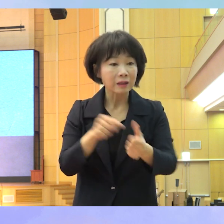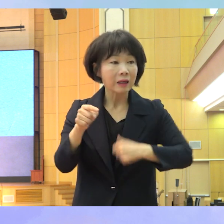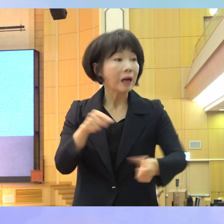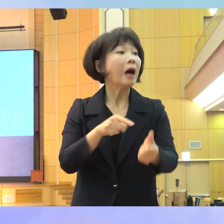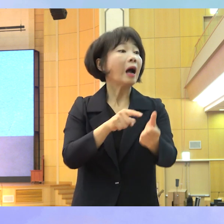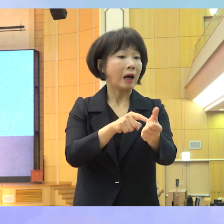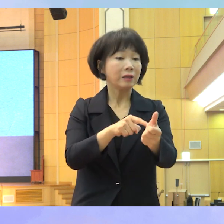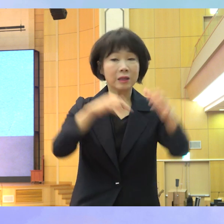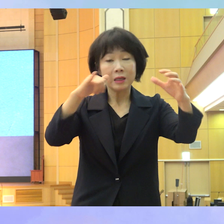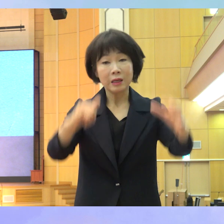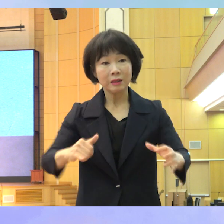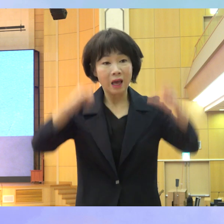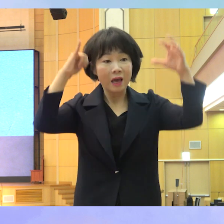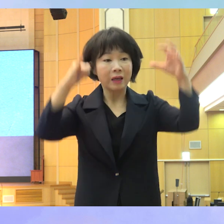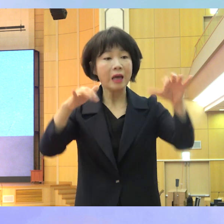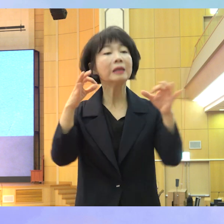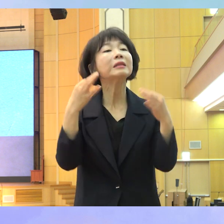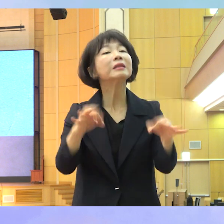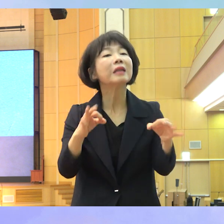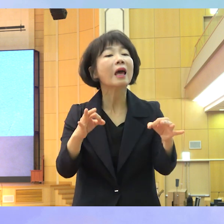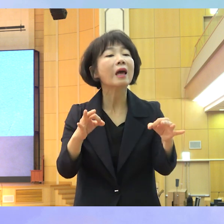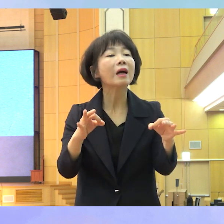세계은행의 부총재를 만드는